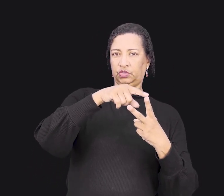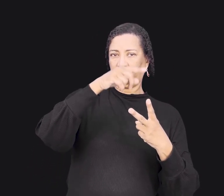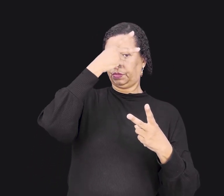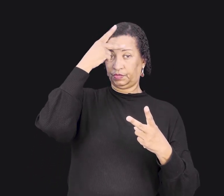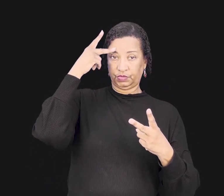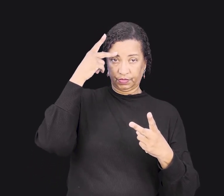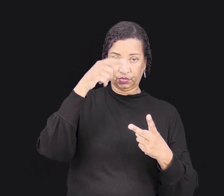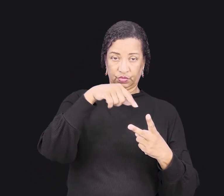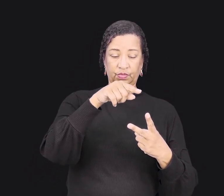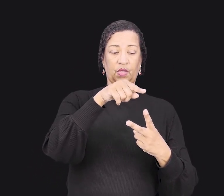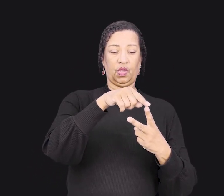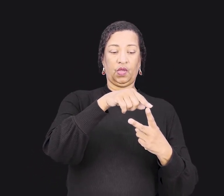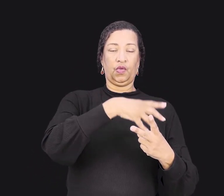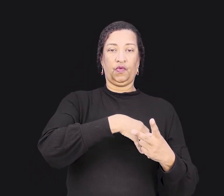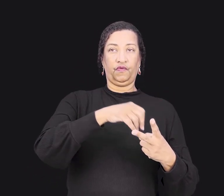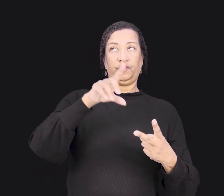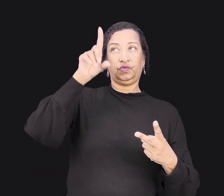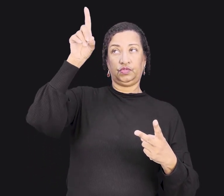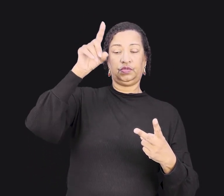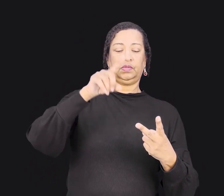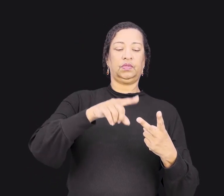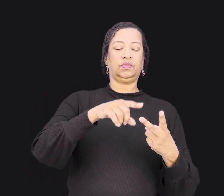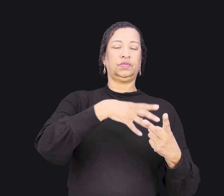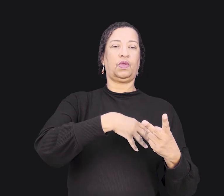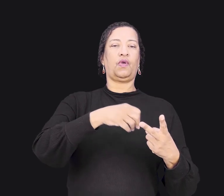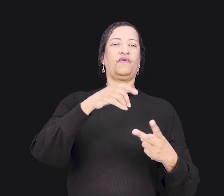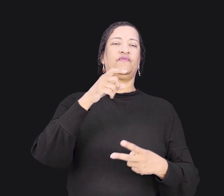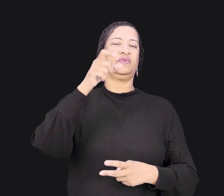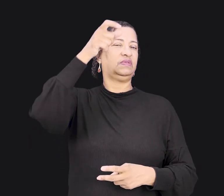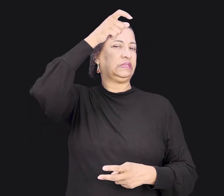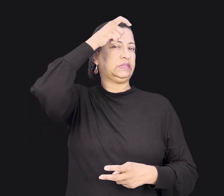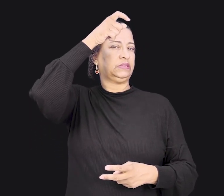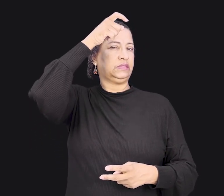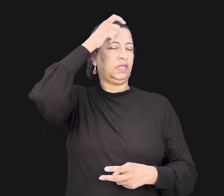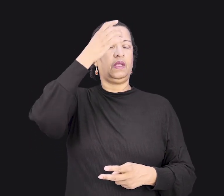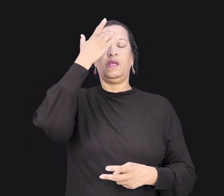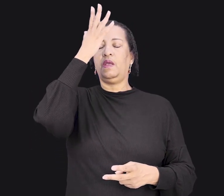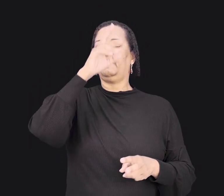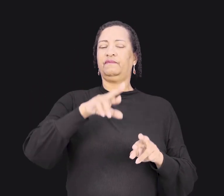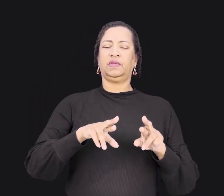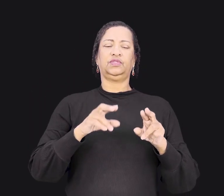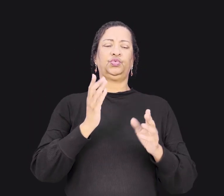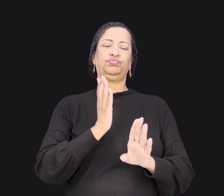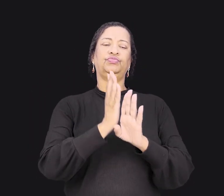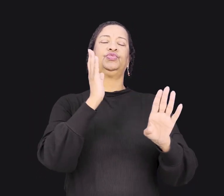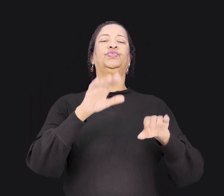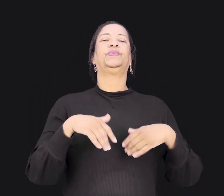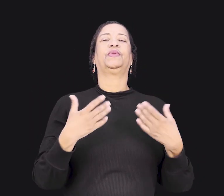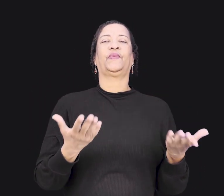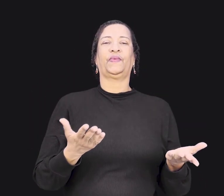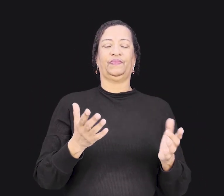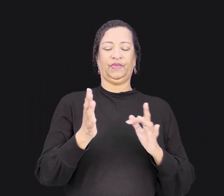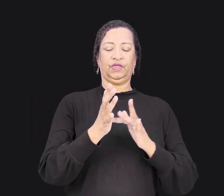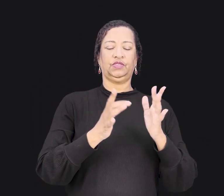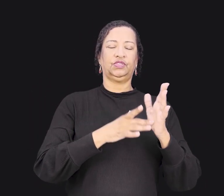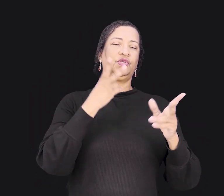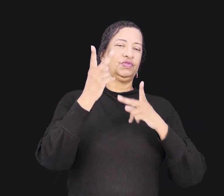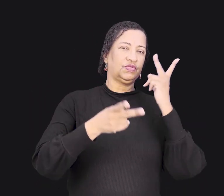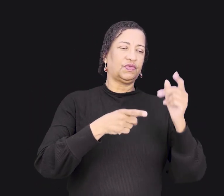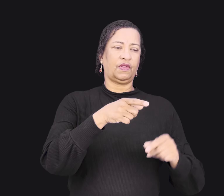filhos de Deus e os filhos do diabo. João afirma que é muito fácil diferenciar um do outro. Jesus disse: vocês os reconhecerão